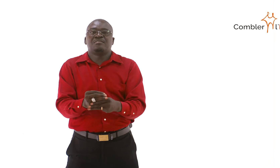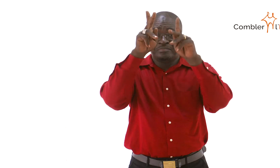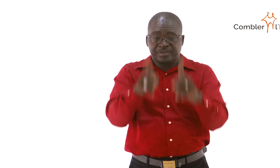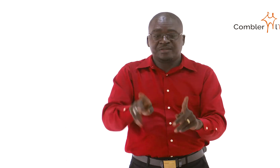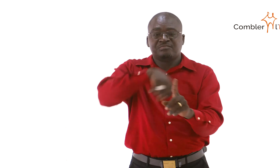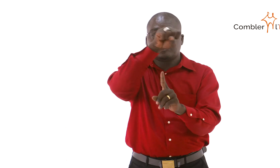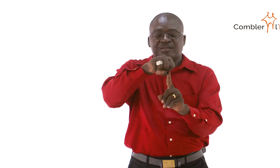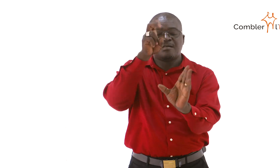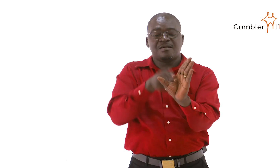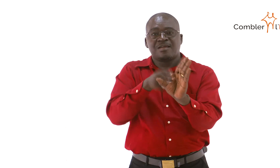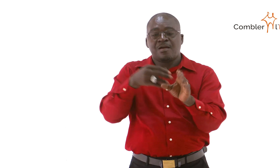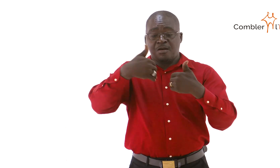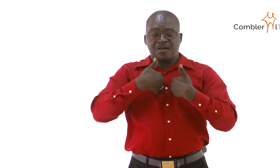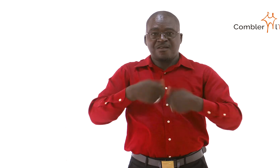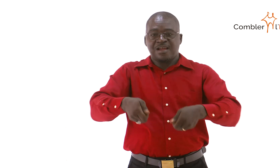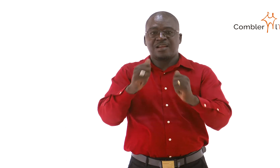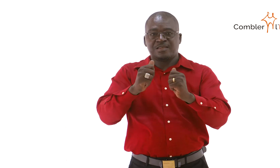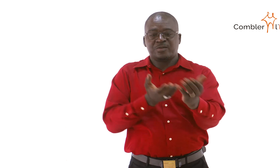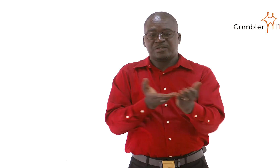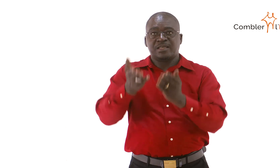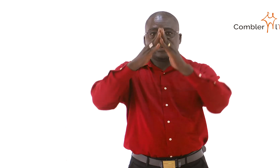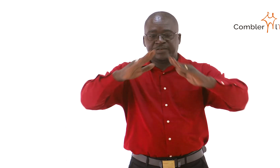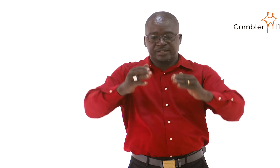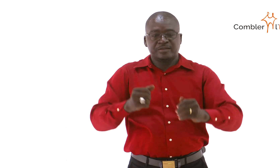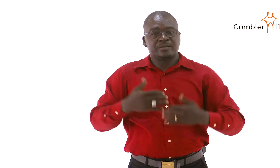Les personnes en situation de handicap ont accès aux services de santé